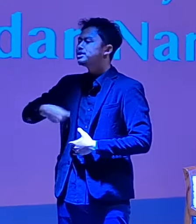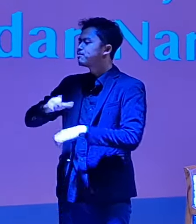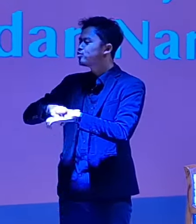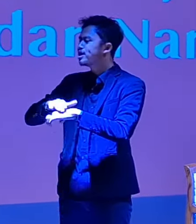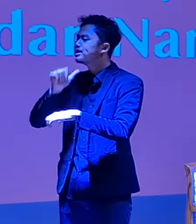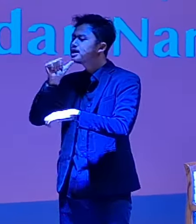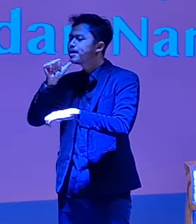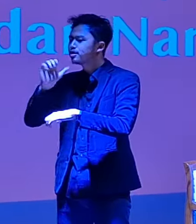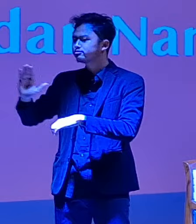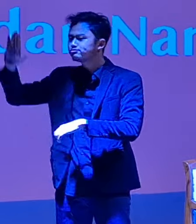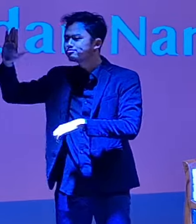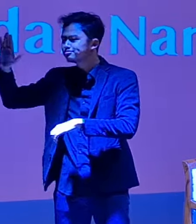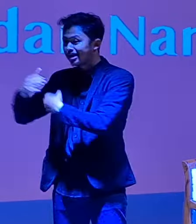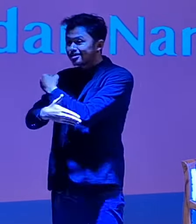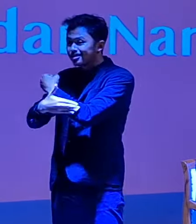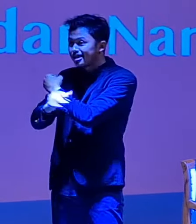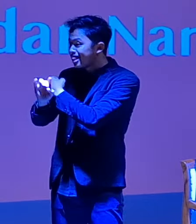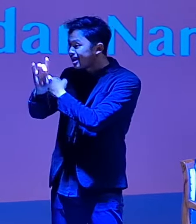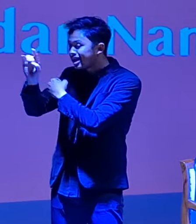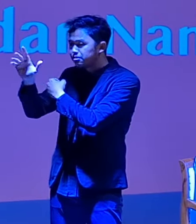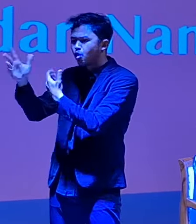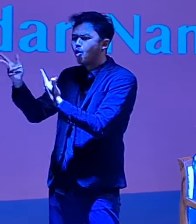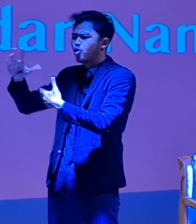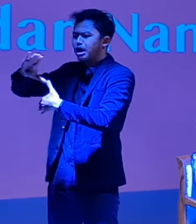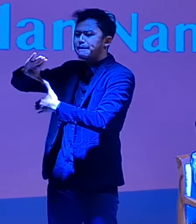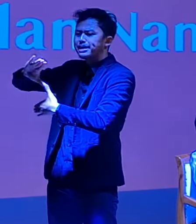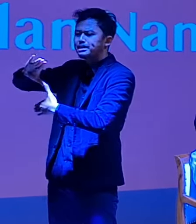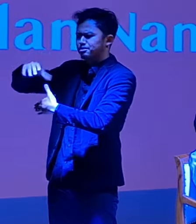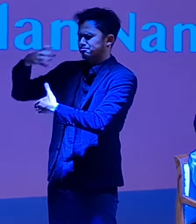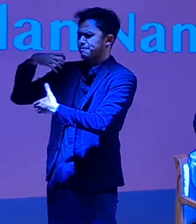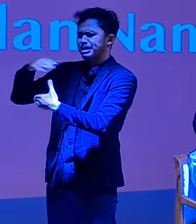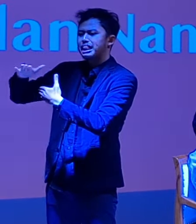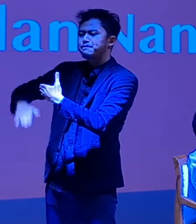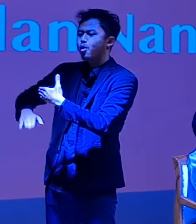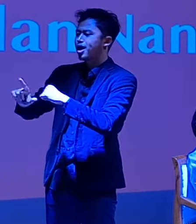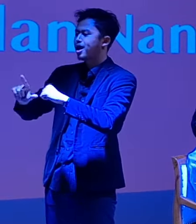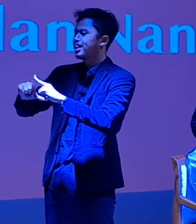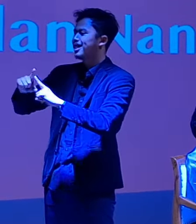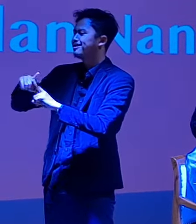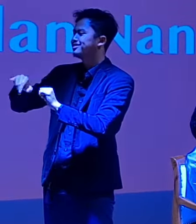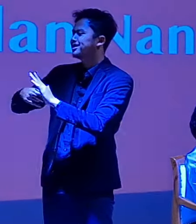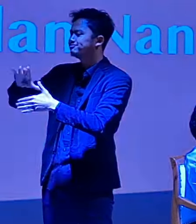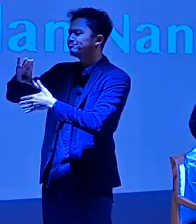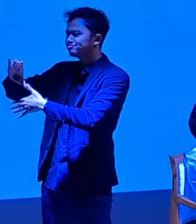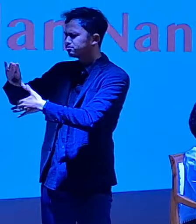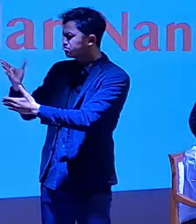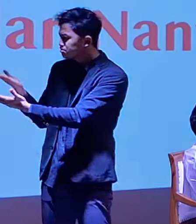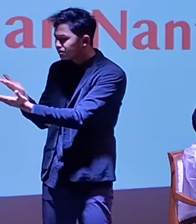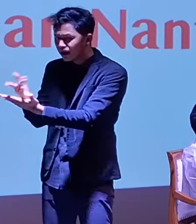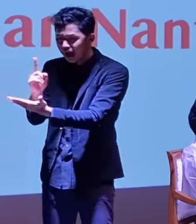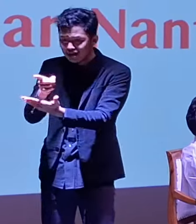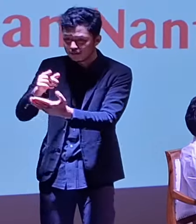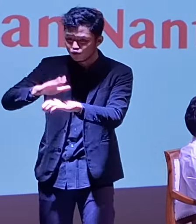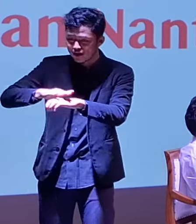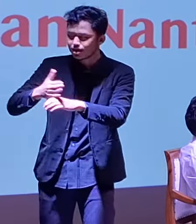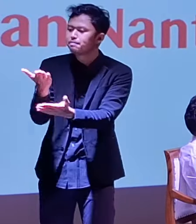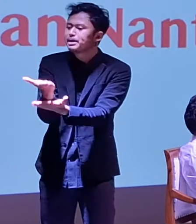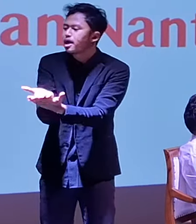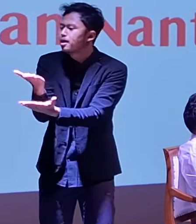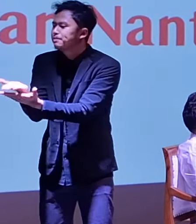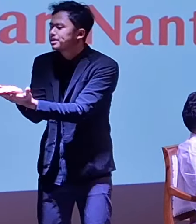dari Eropa, dan ada dari negara-negara Amerika Latin. Lalu itu menjadi bahan yang kami berikan kepada tim di Dirjen Kebudayaan.